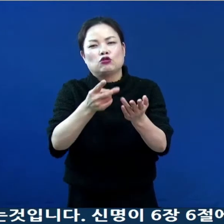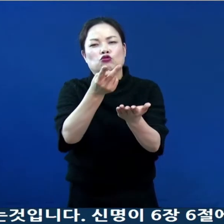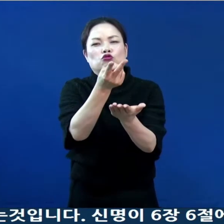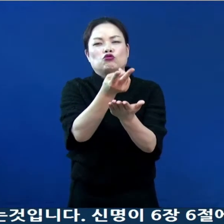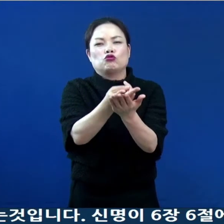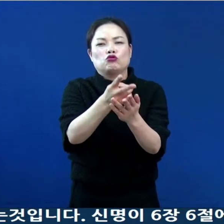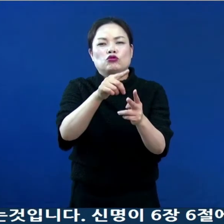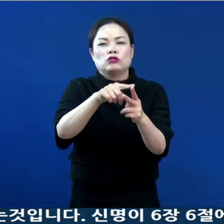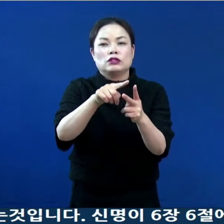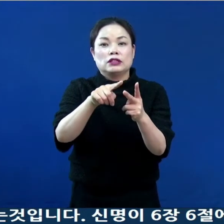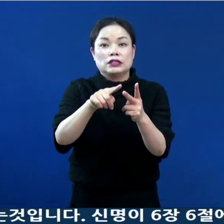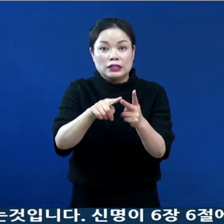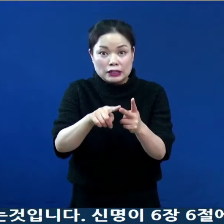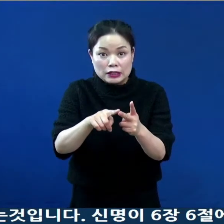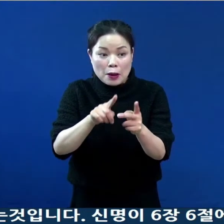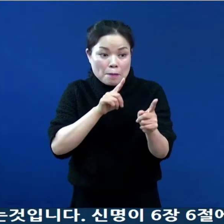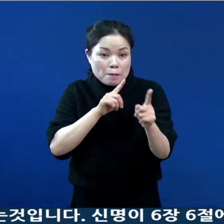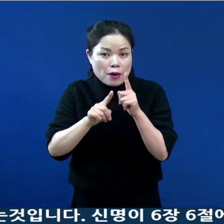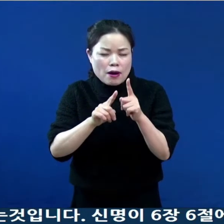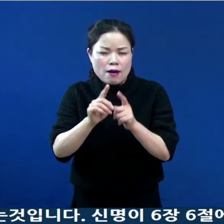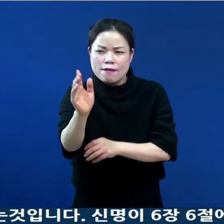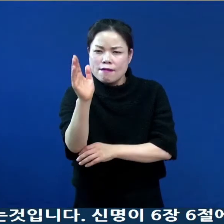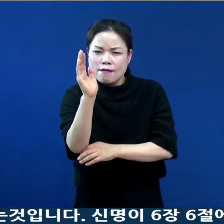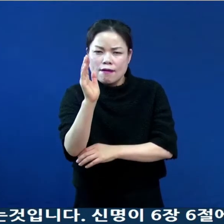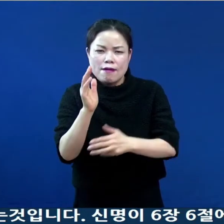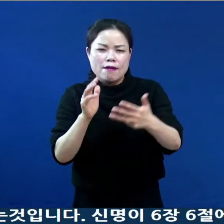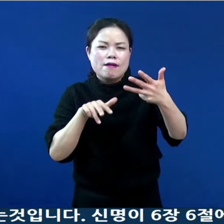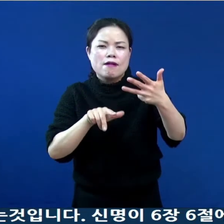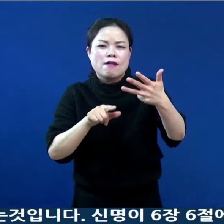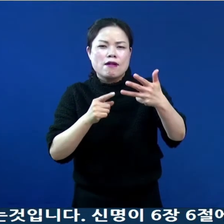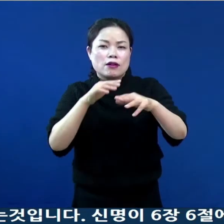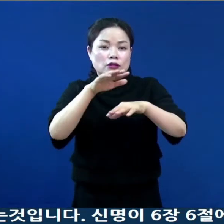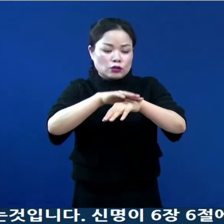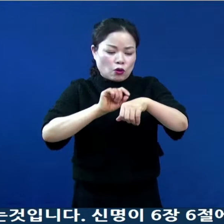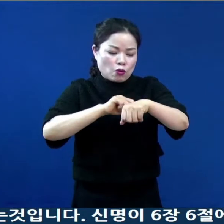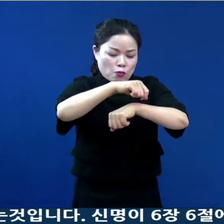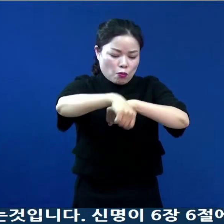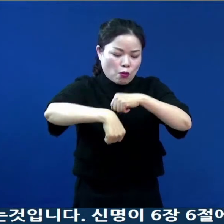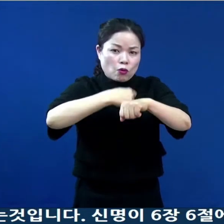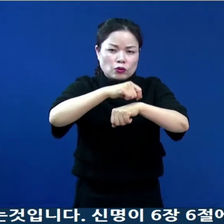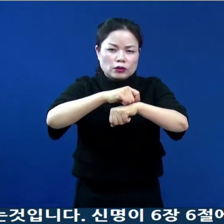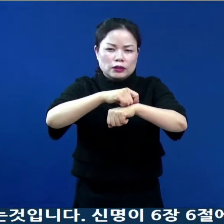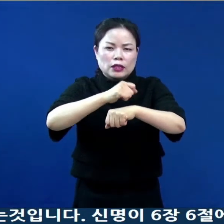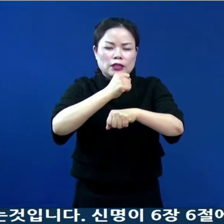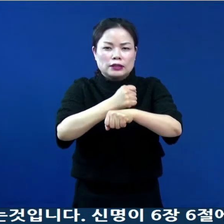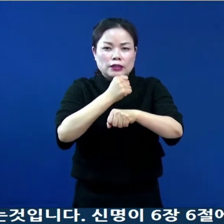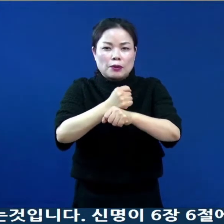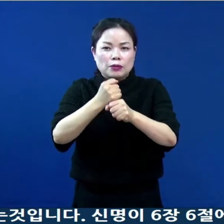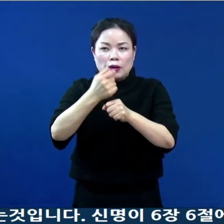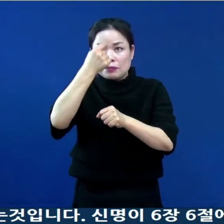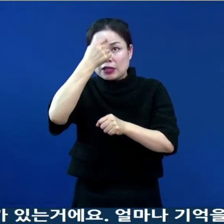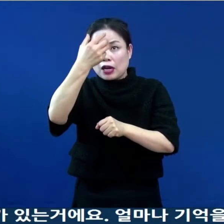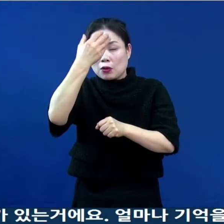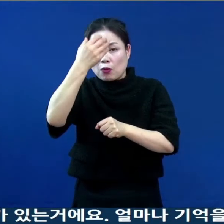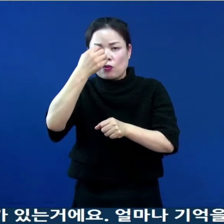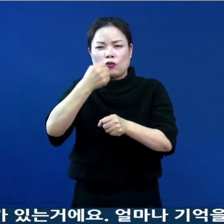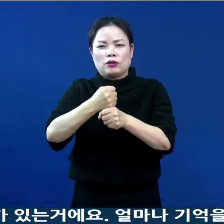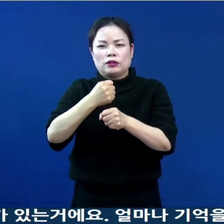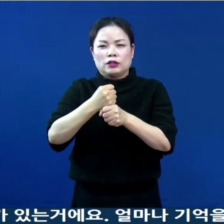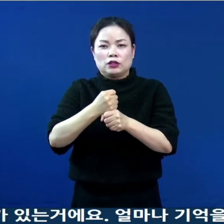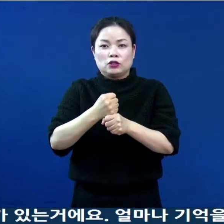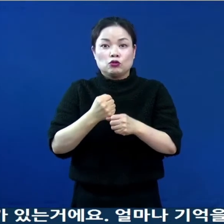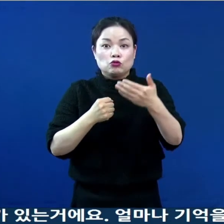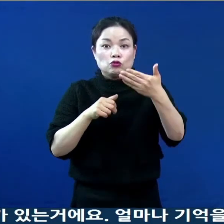있을 때이든지 말씀을 강론하며, 8절에 가니까 손목에 매어 기호를 삼고 미간에 붙여 표를 삼고,